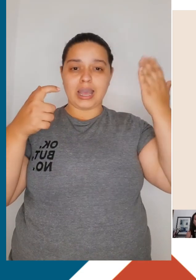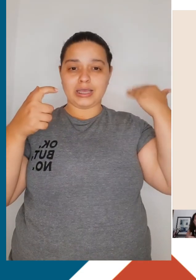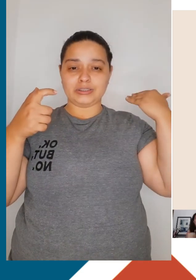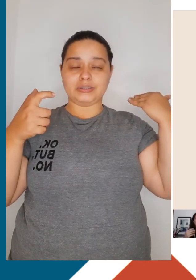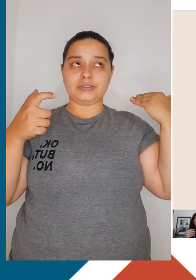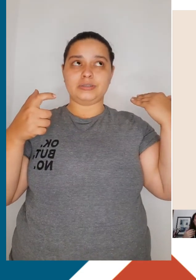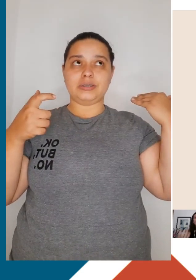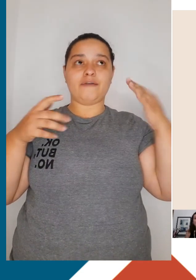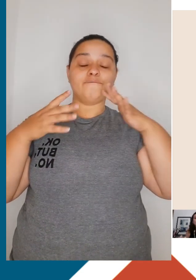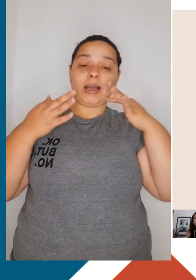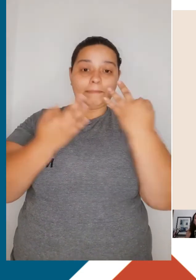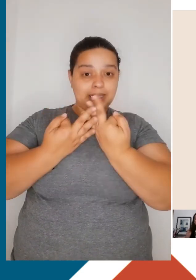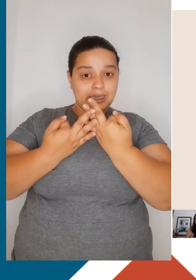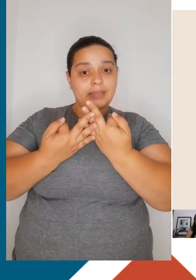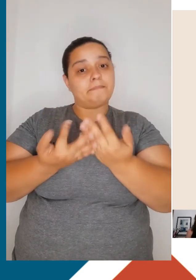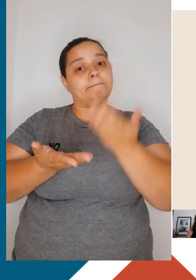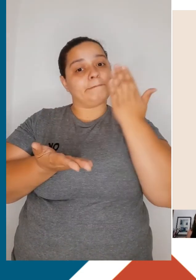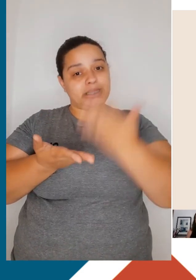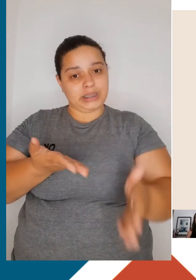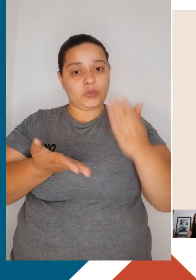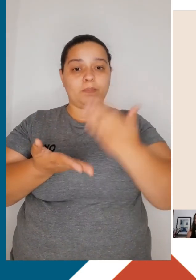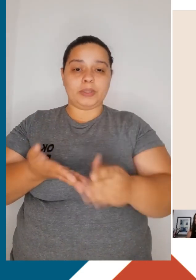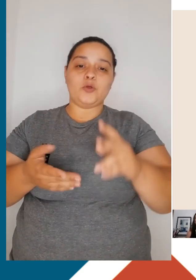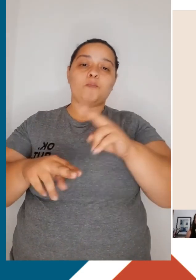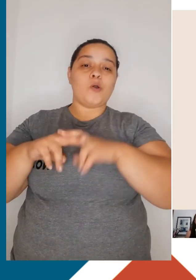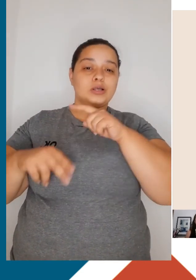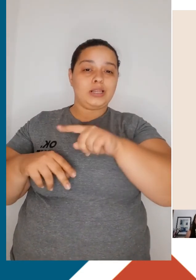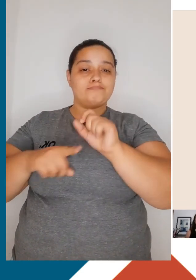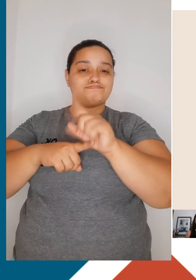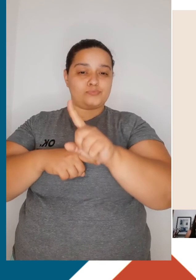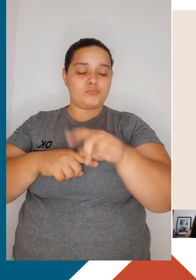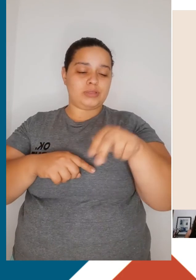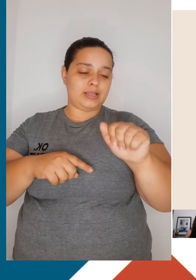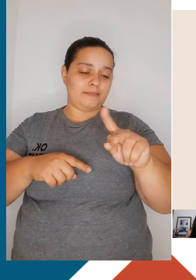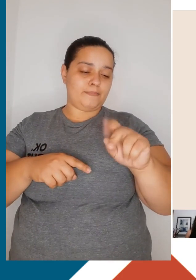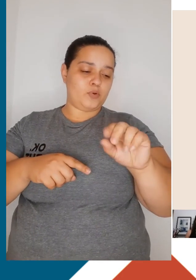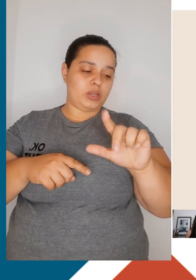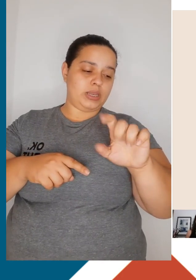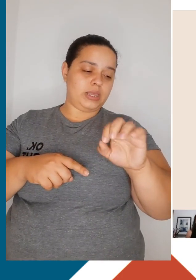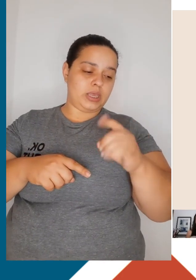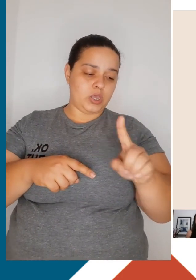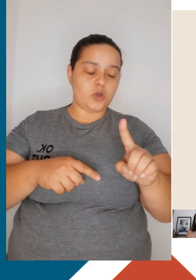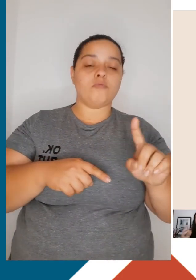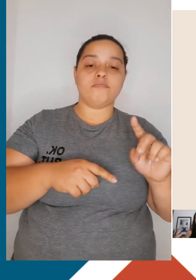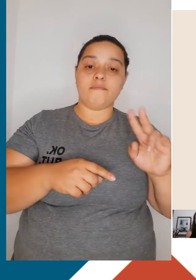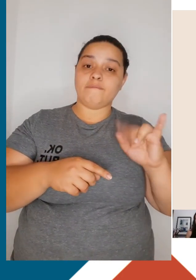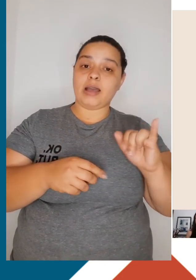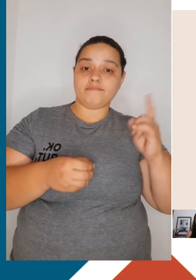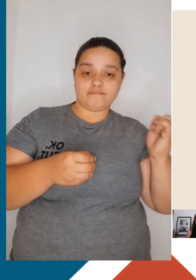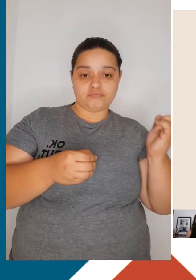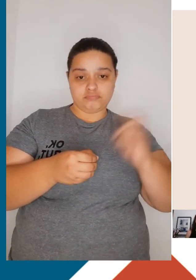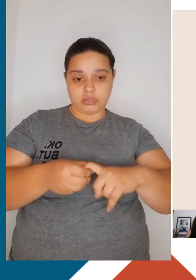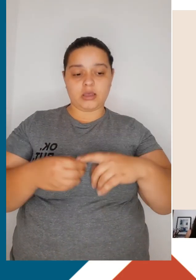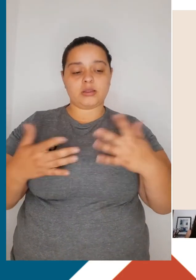àquelas famílias que tinham sido depostas por Napoleão, e a gente chama isso de movimento de